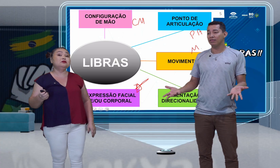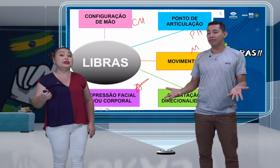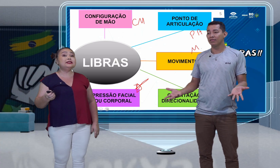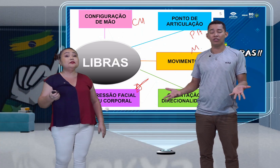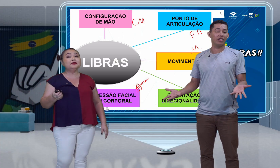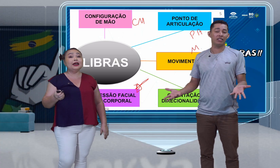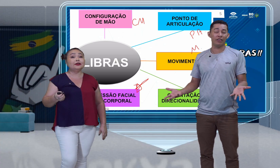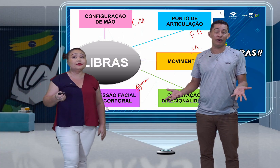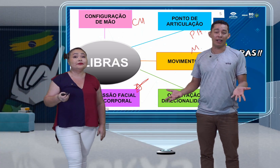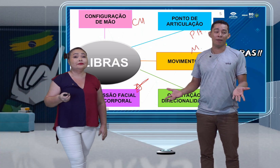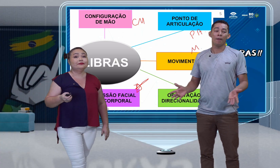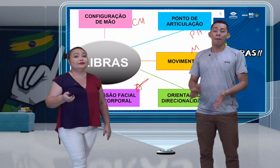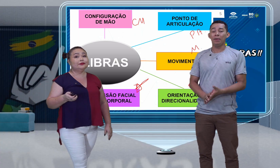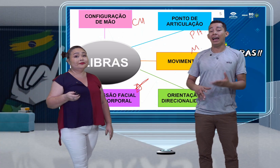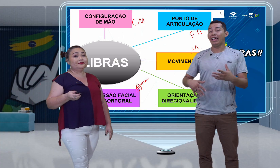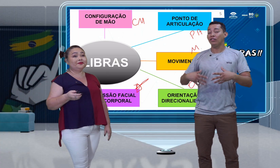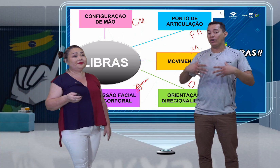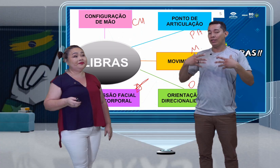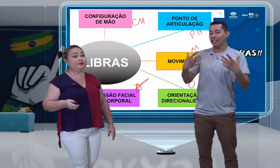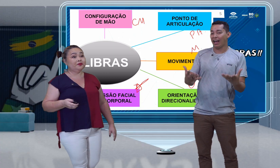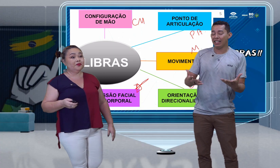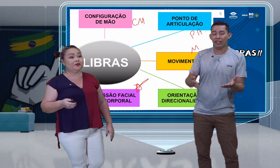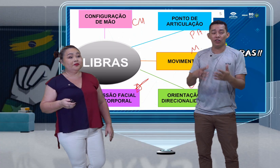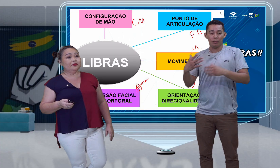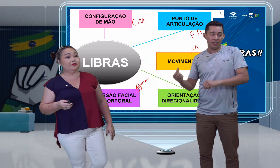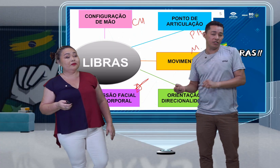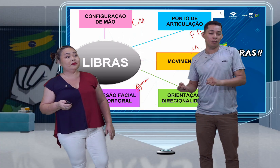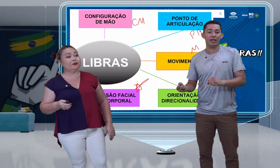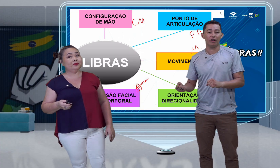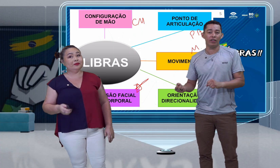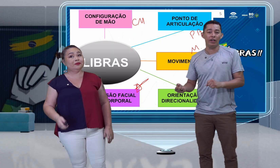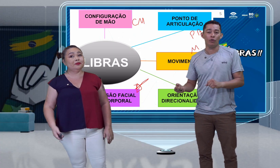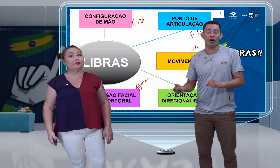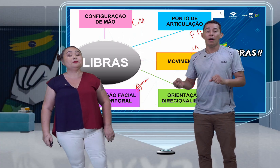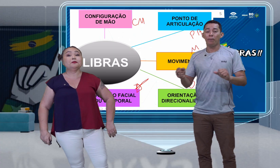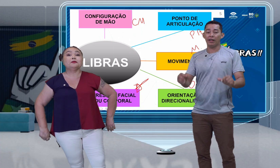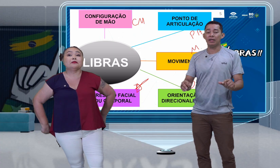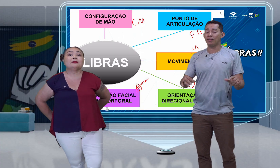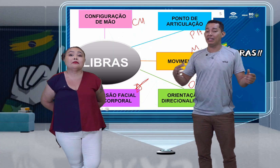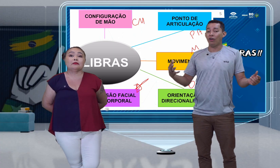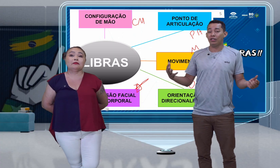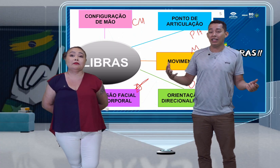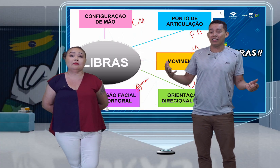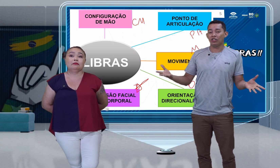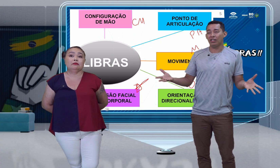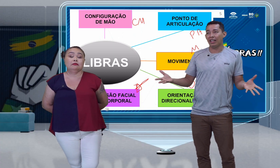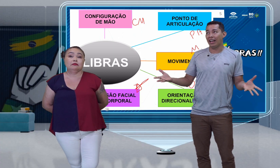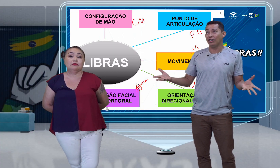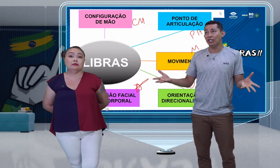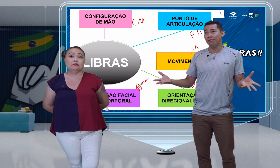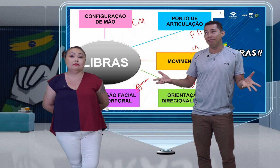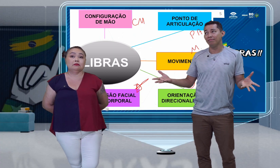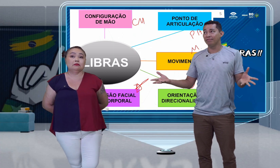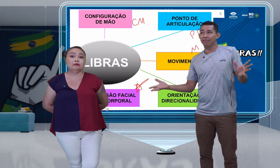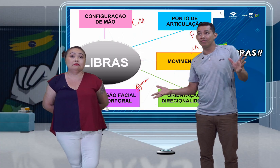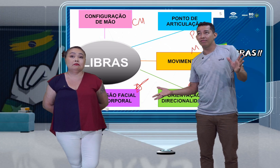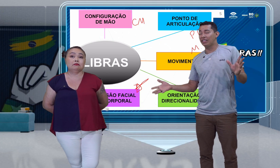tem significado. Não tem significado. E aí eu tenho sinais que eu não preciso de expressão nenhuma. Por exemplo, o sinal de laranja